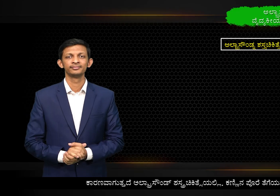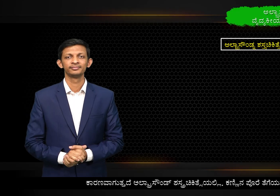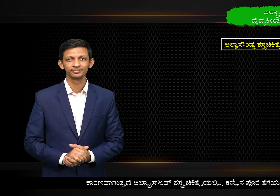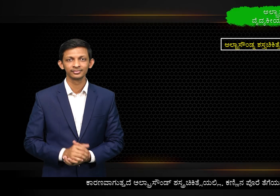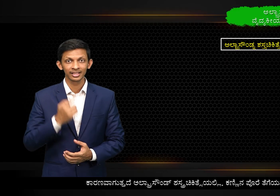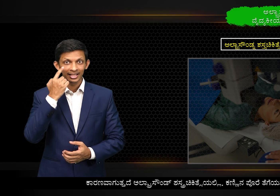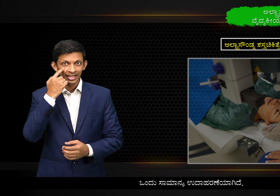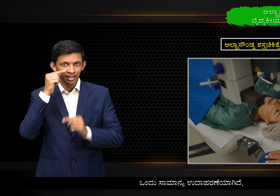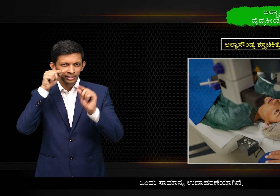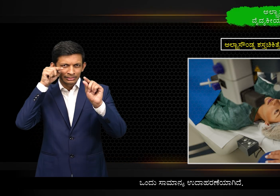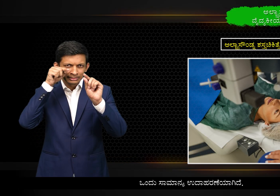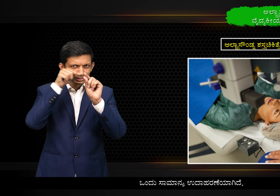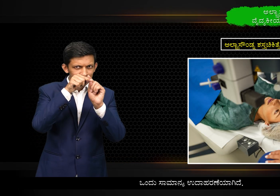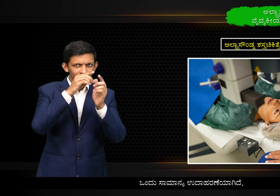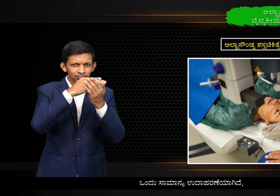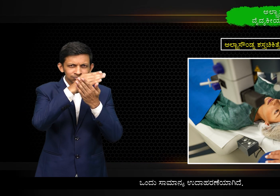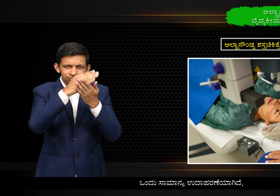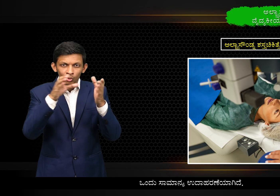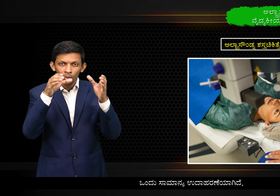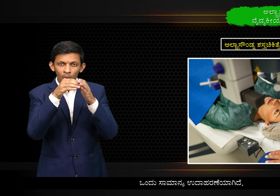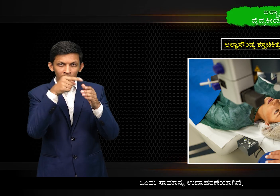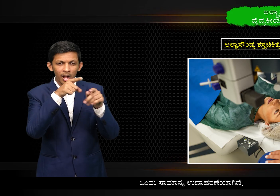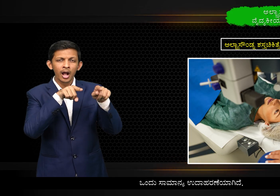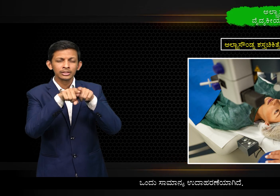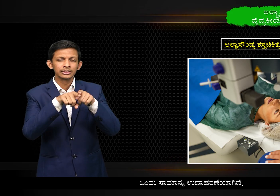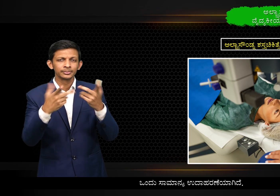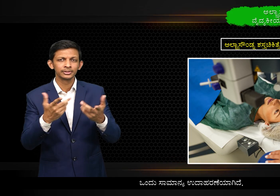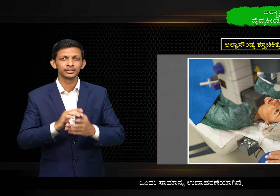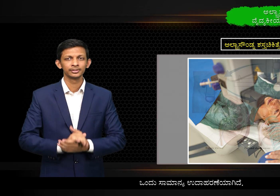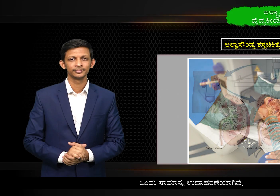ಪೊರೆ ತೆಗೆಯುವುದು ಒಂದು ಸಾಮಾನ್ಯ ಉದಾಹರಣೆಯಾಗಿದೆ.